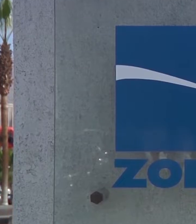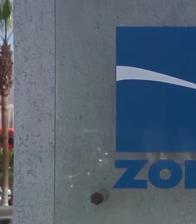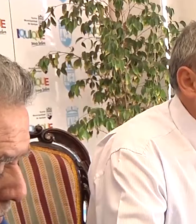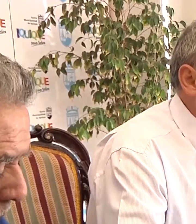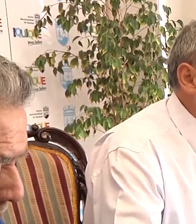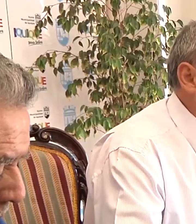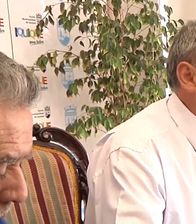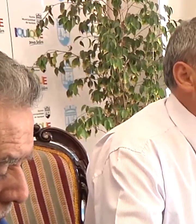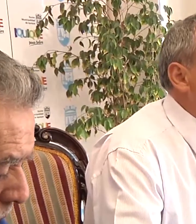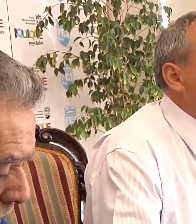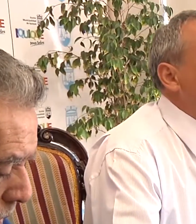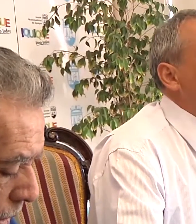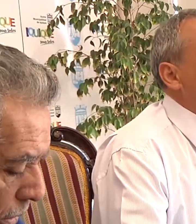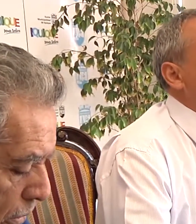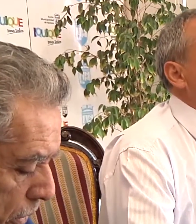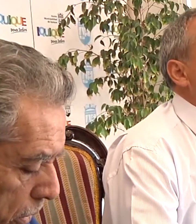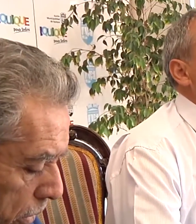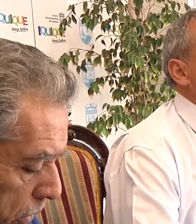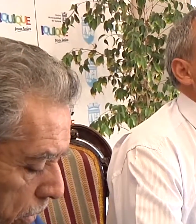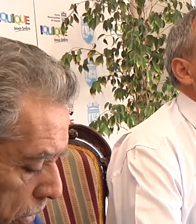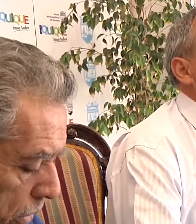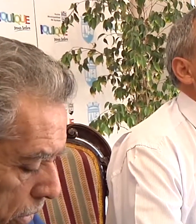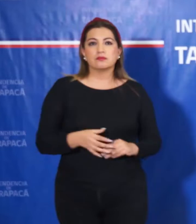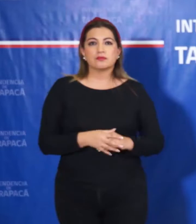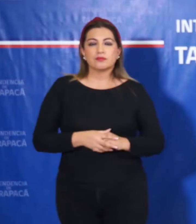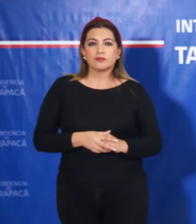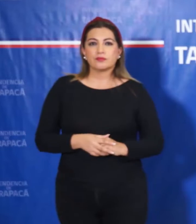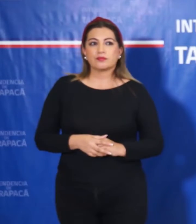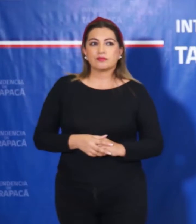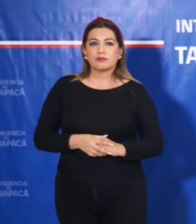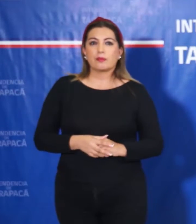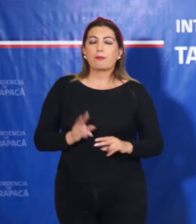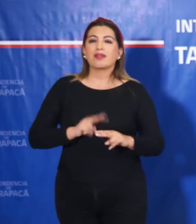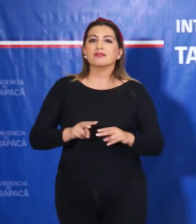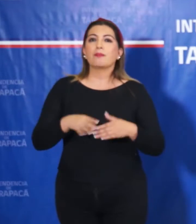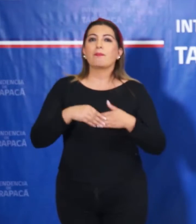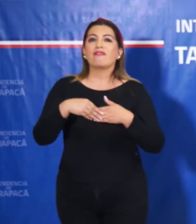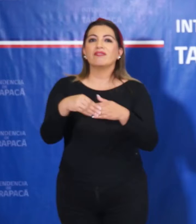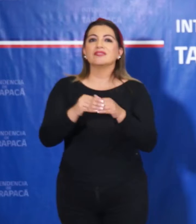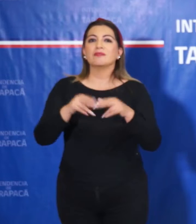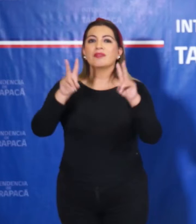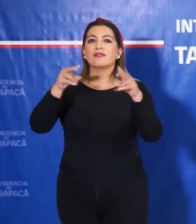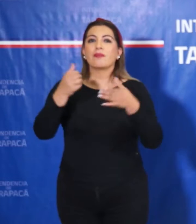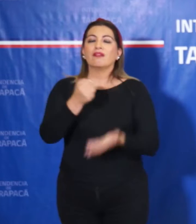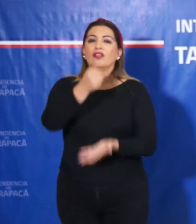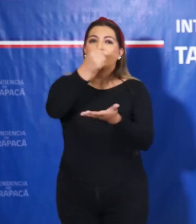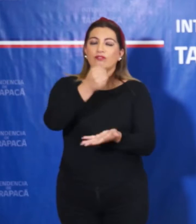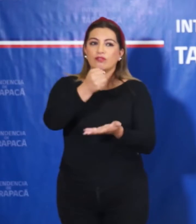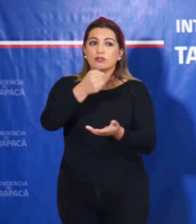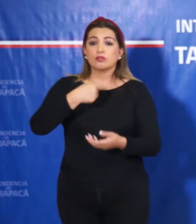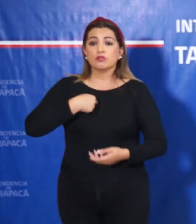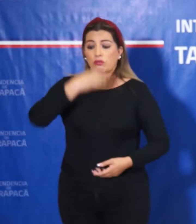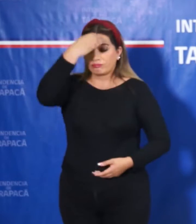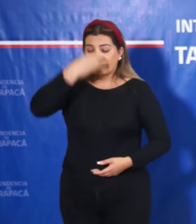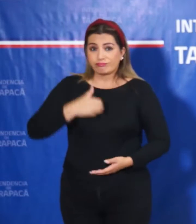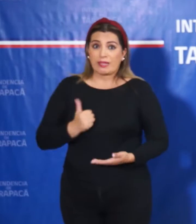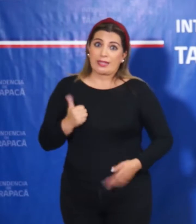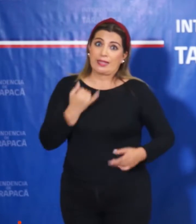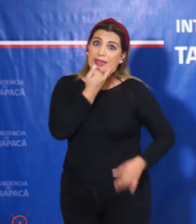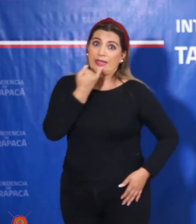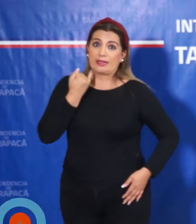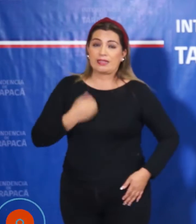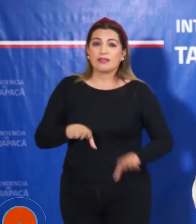a esos municipios, con motivo de la emergencia sanitaria, el intendente señaló. Estoy de acuerdo en